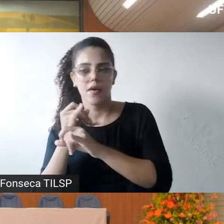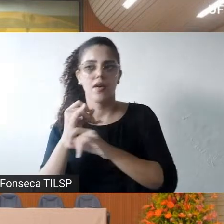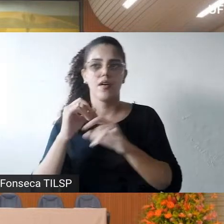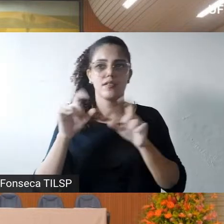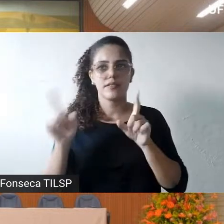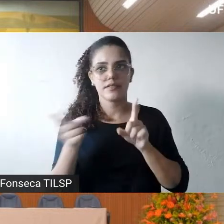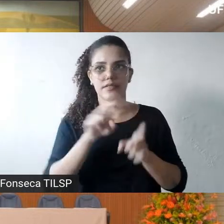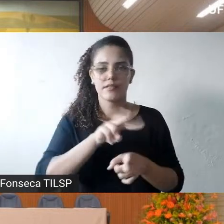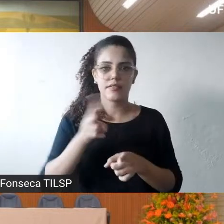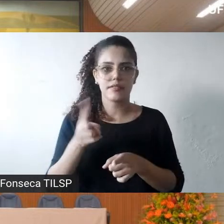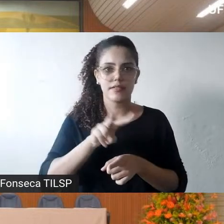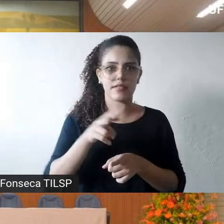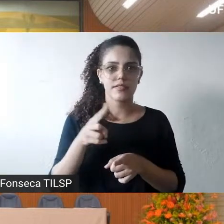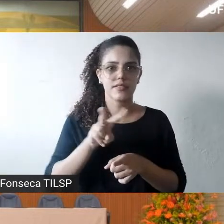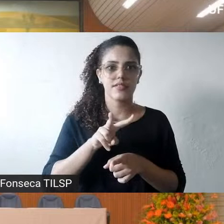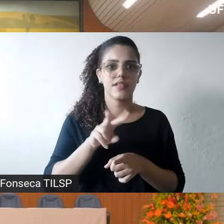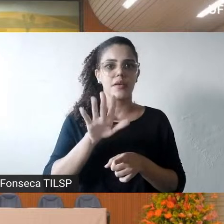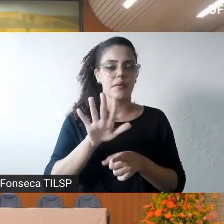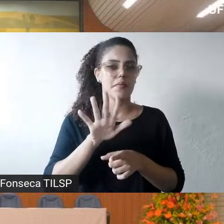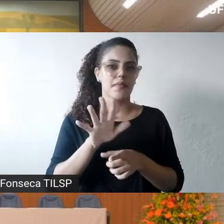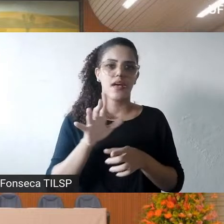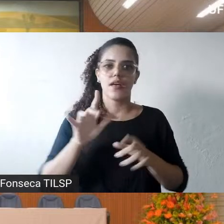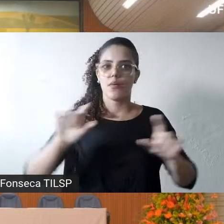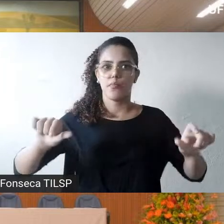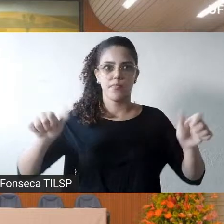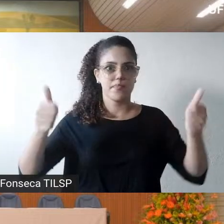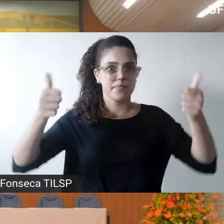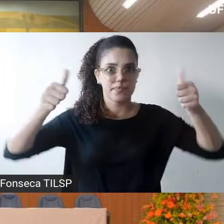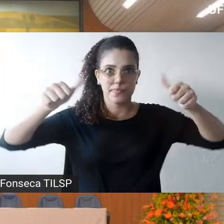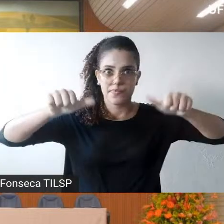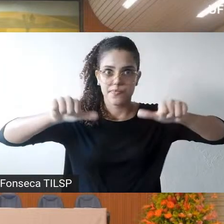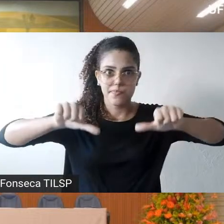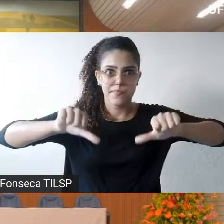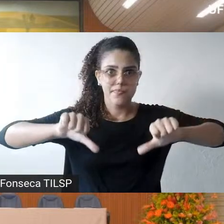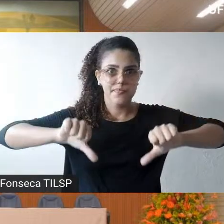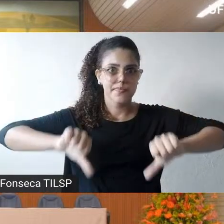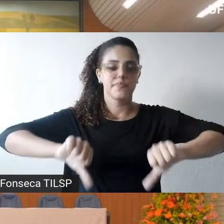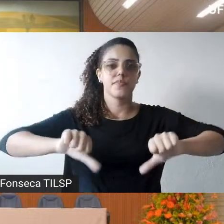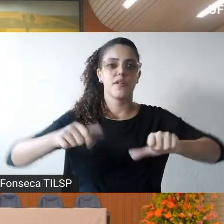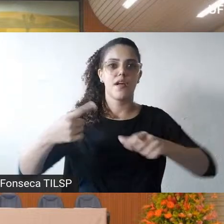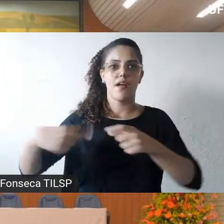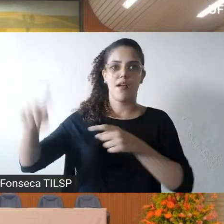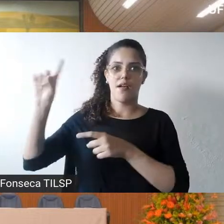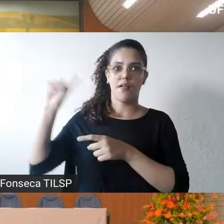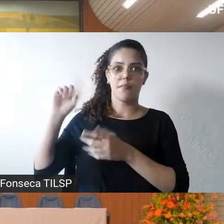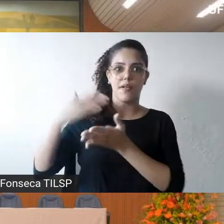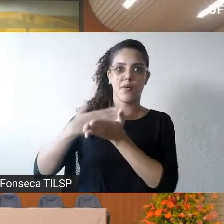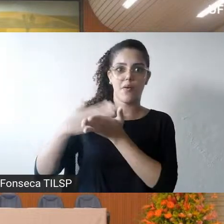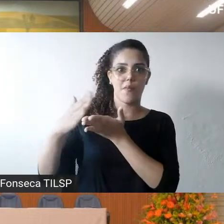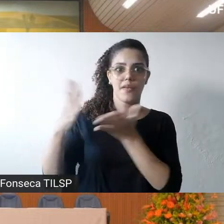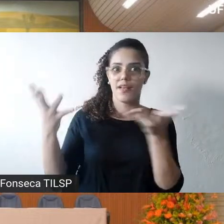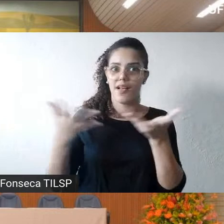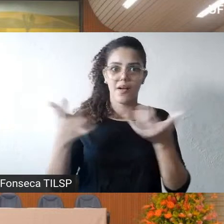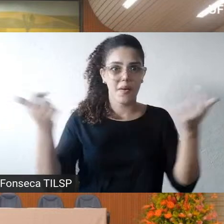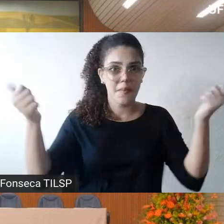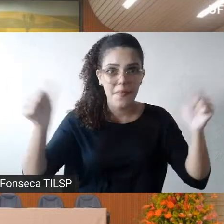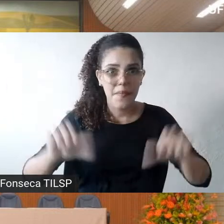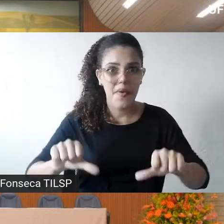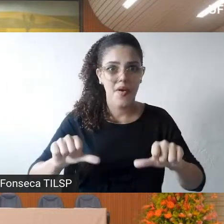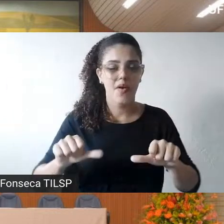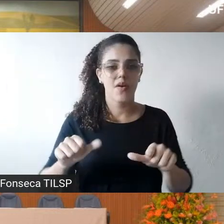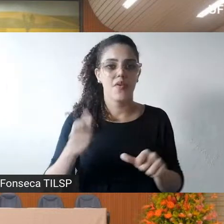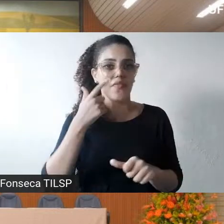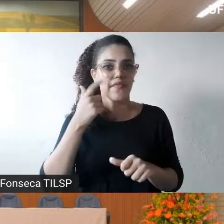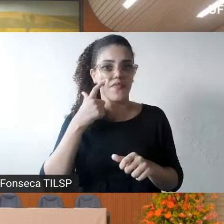pandemia, como todos sabem, voltou a um patamar ainda pior do que o ano passado. É só olhar os índices de